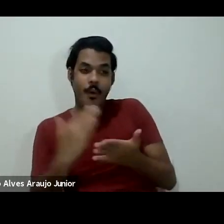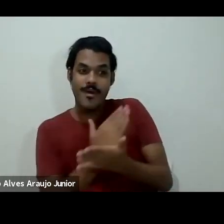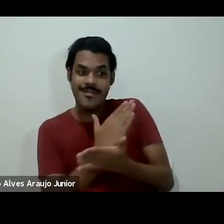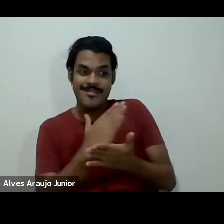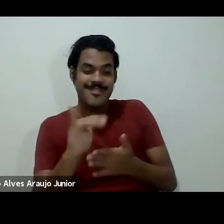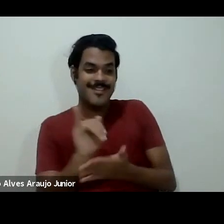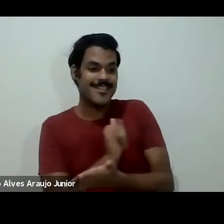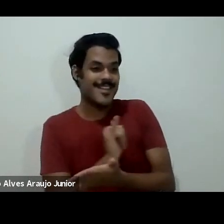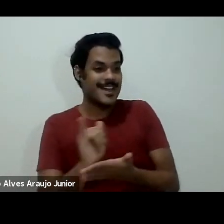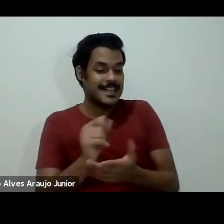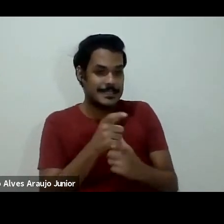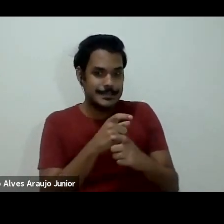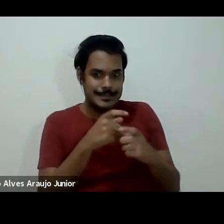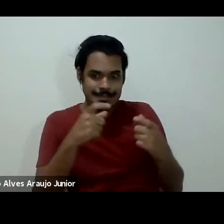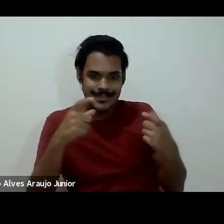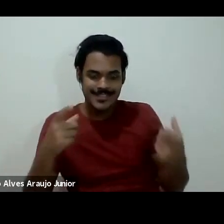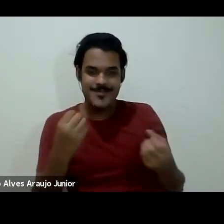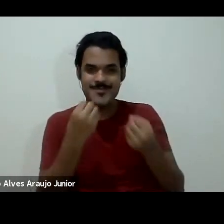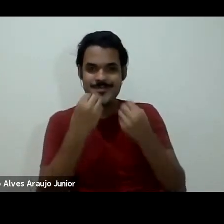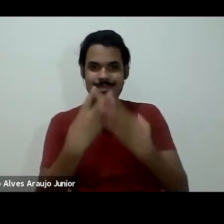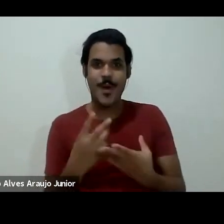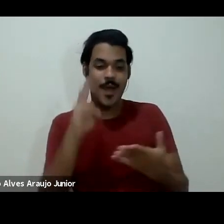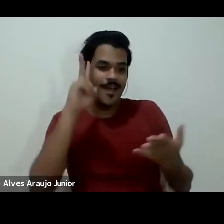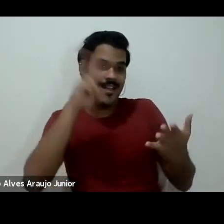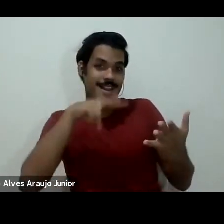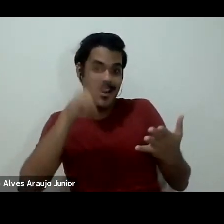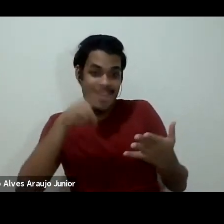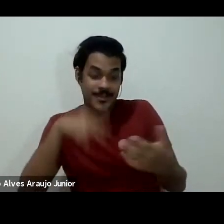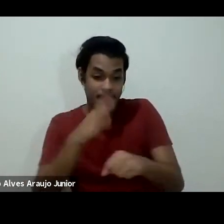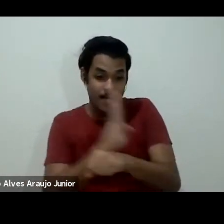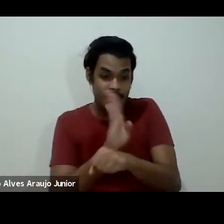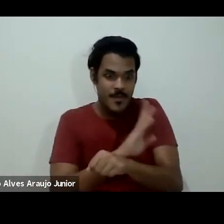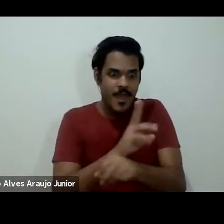inclusive ampliou minha leitura do filme.